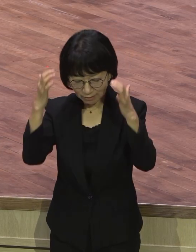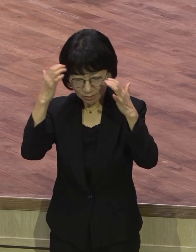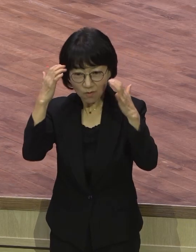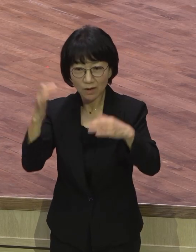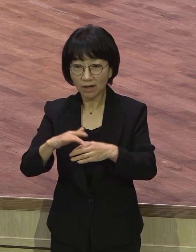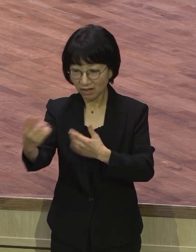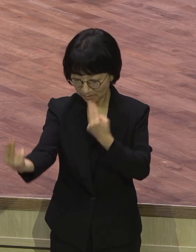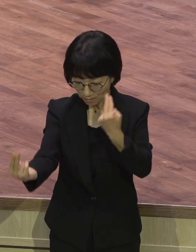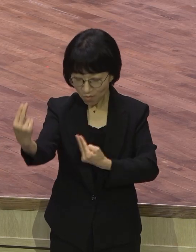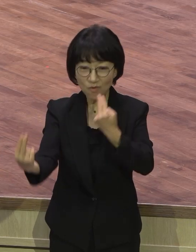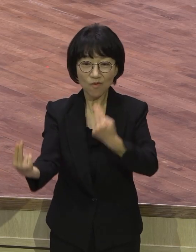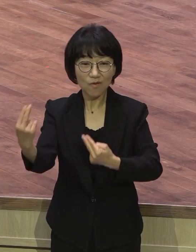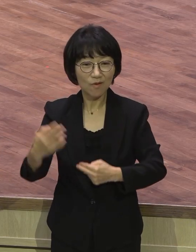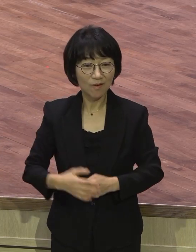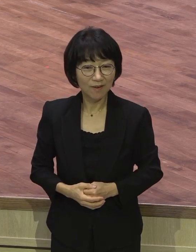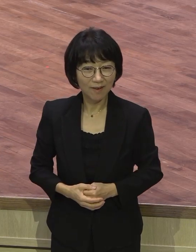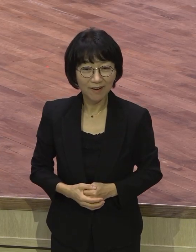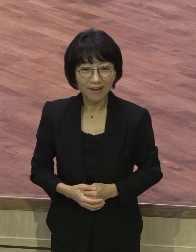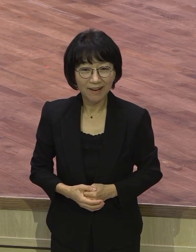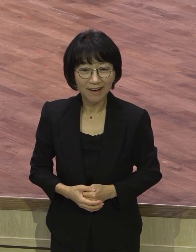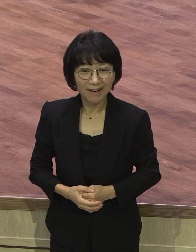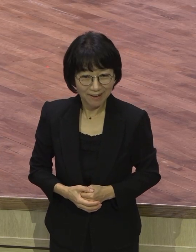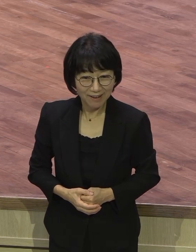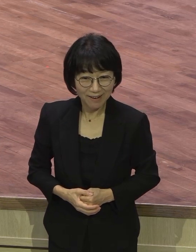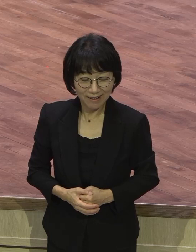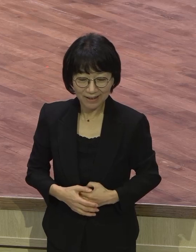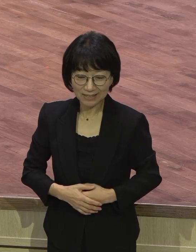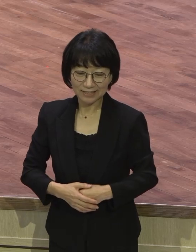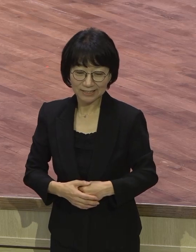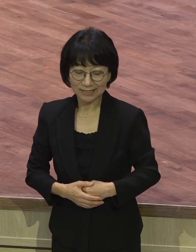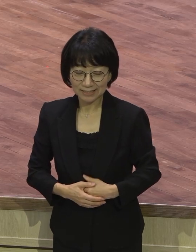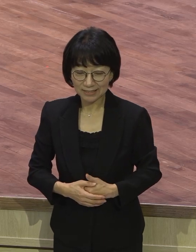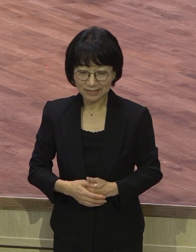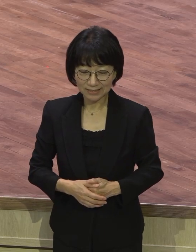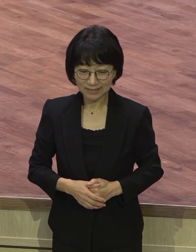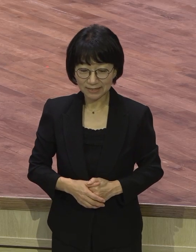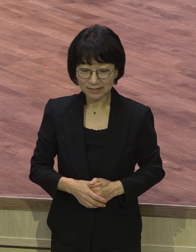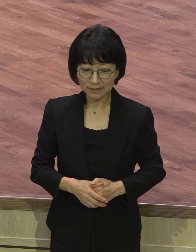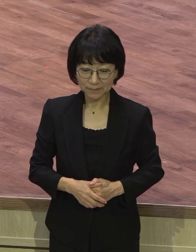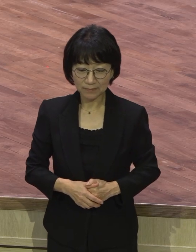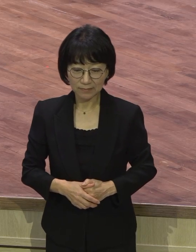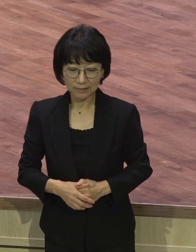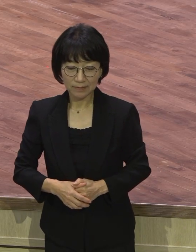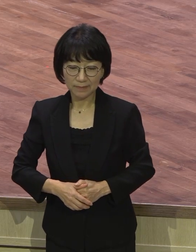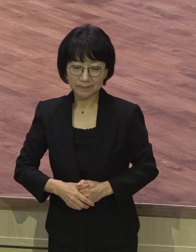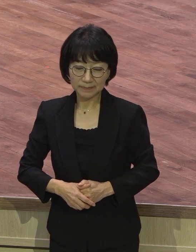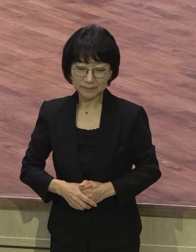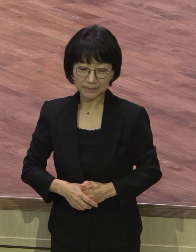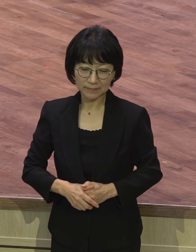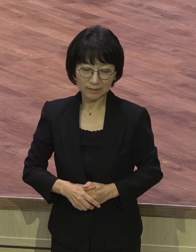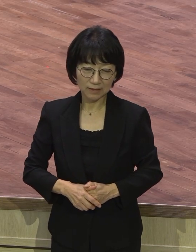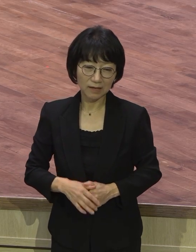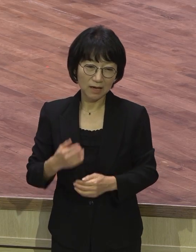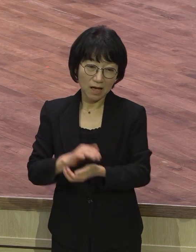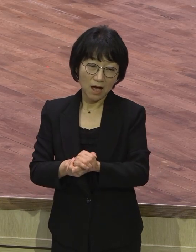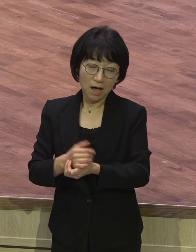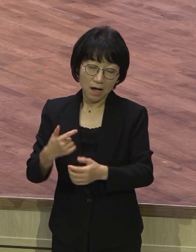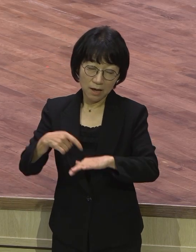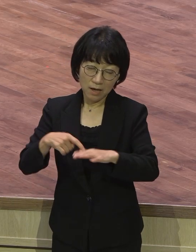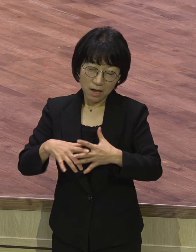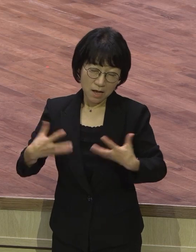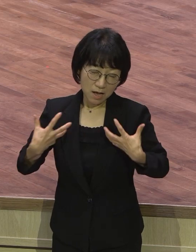그럴 때 내가 말할 수 있는 자격이 있는 겁니다. 체험을 했기 때문에 피눈물을 쏟는 하늘이 무너지 땅에